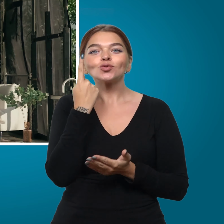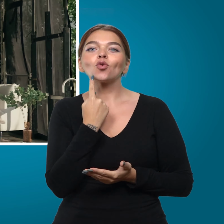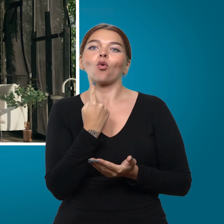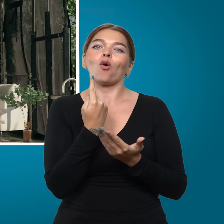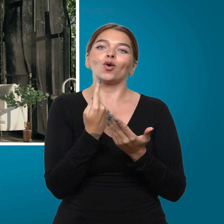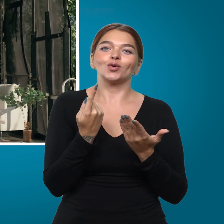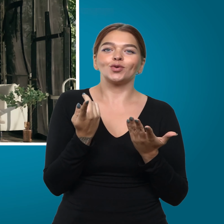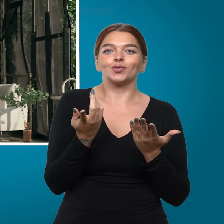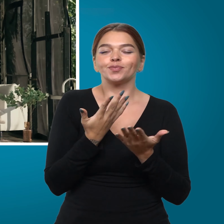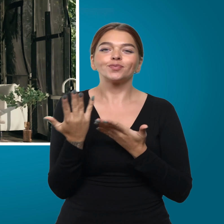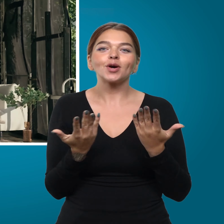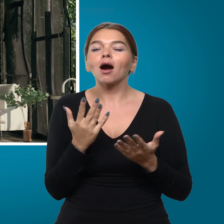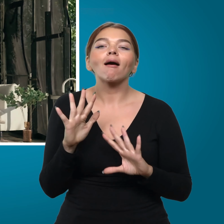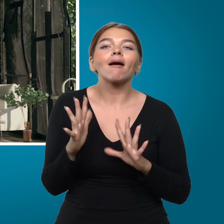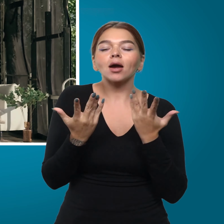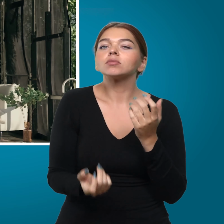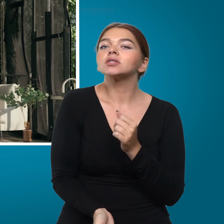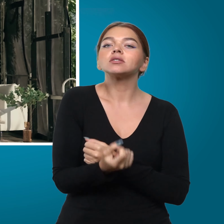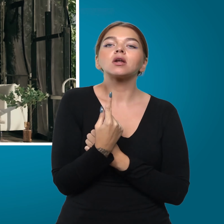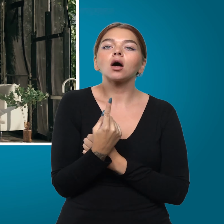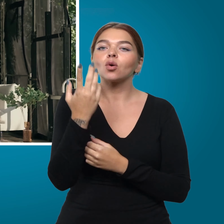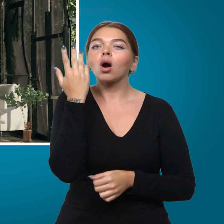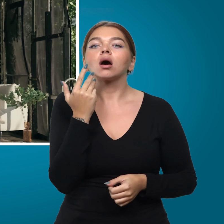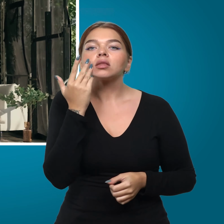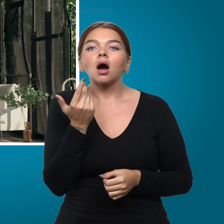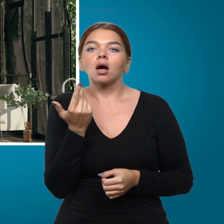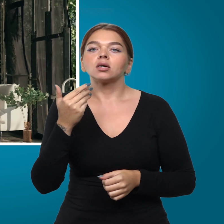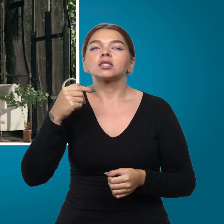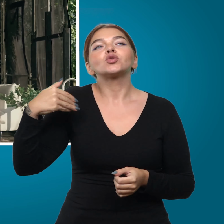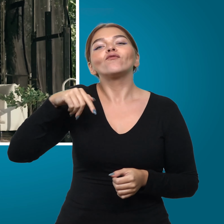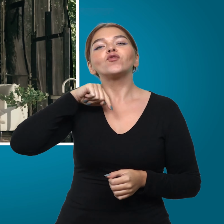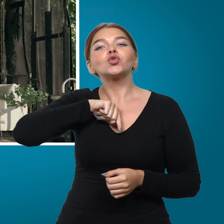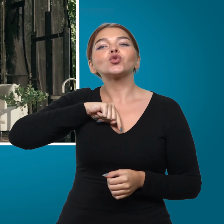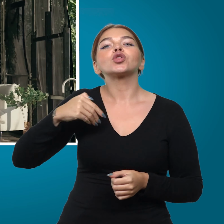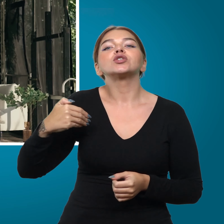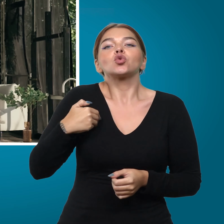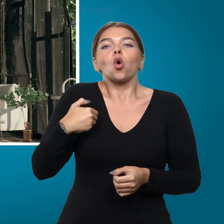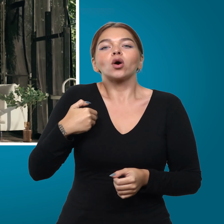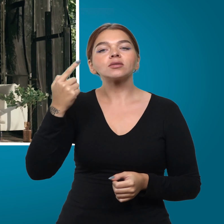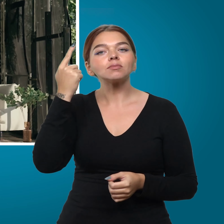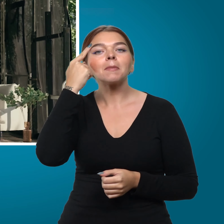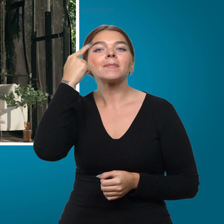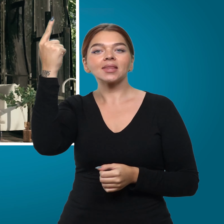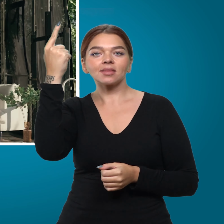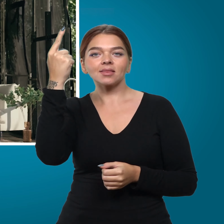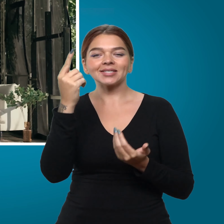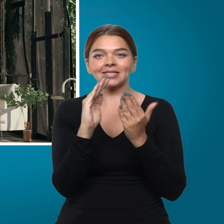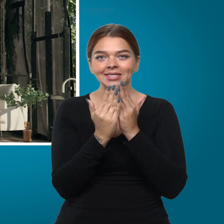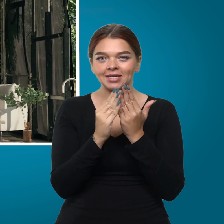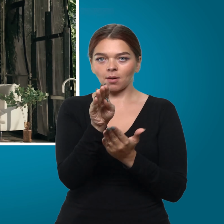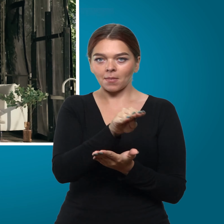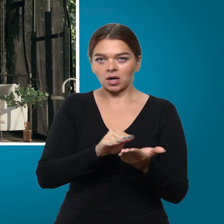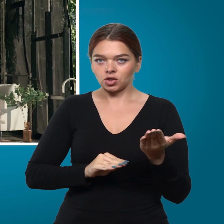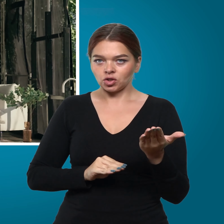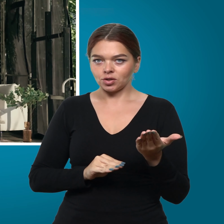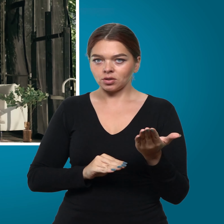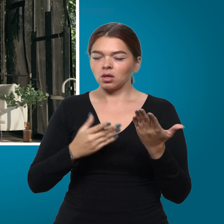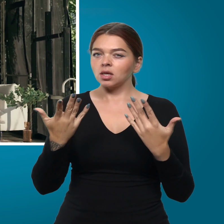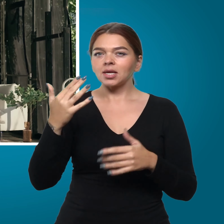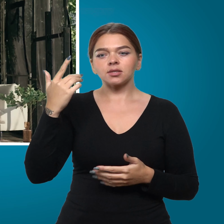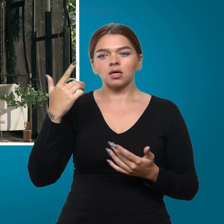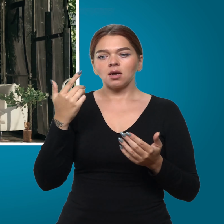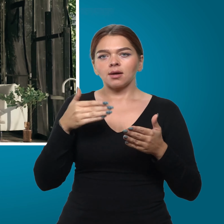ką pasakyti, noriu kai ką pasakyti savo knygą, kad aš noriu parašyti pirmiausia tą knygą, kada vat kilo ta